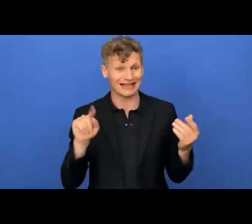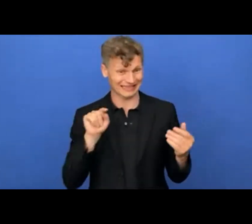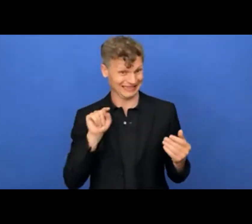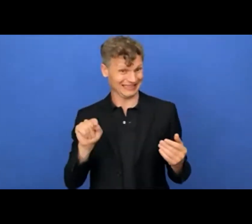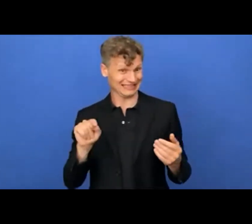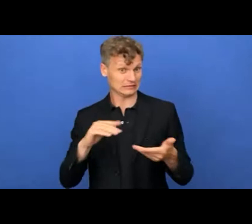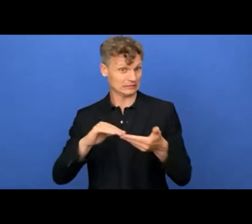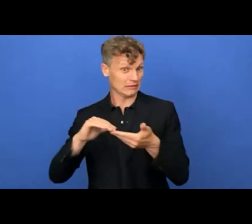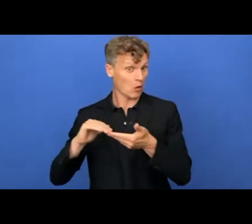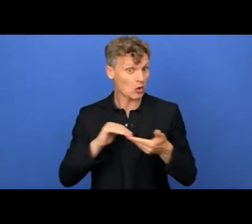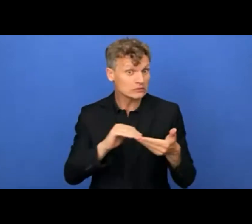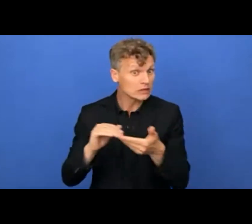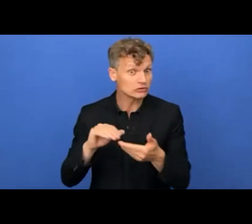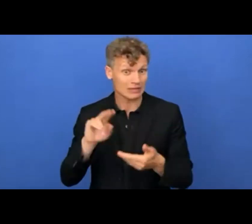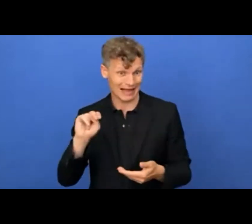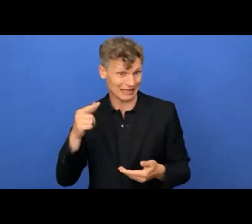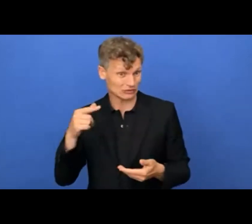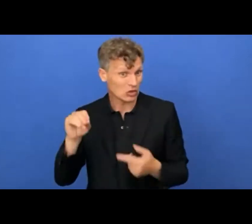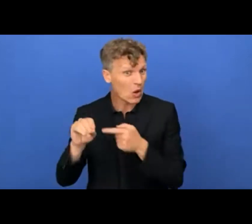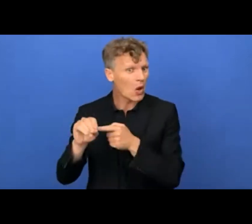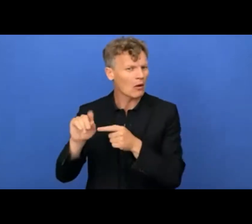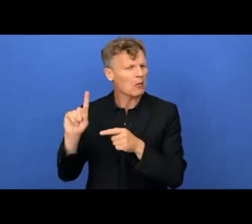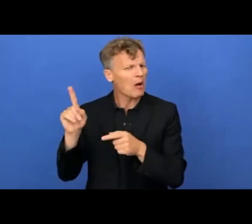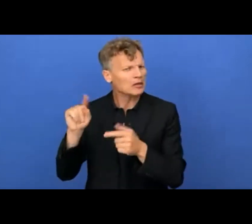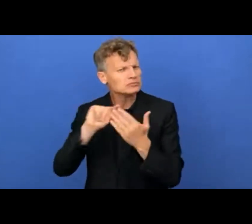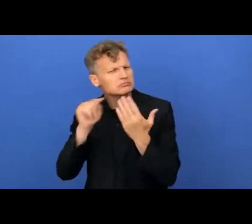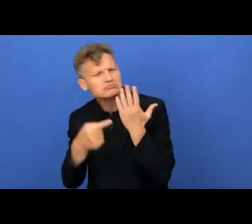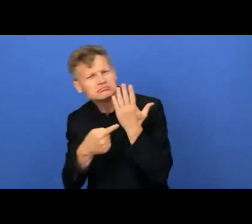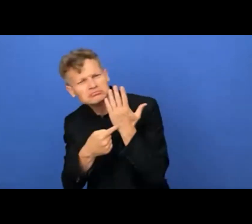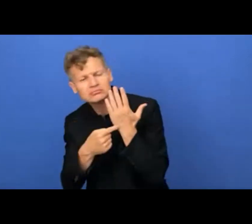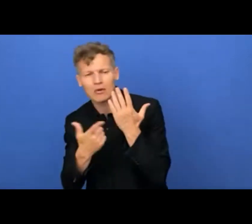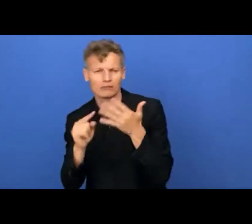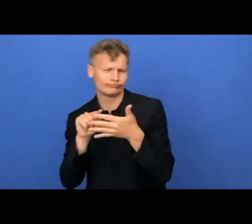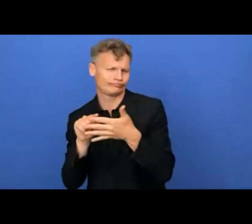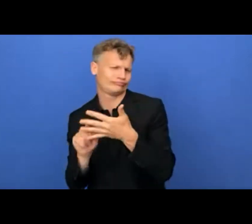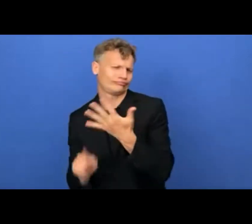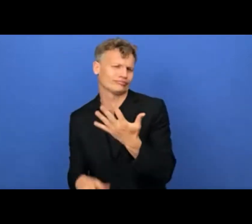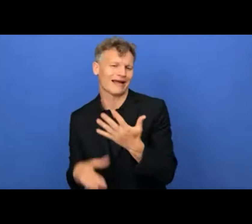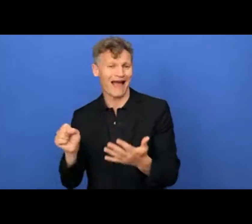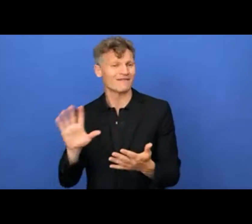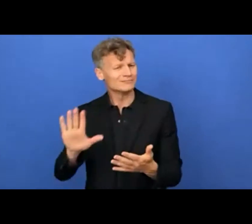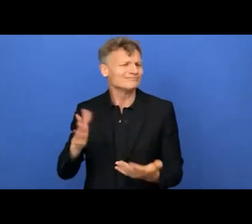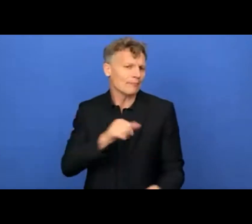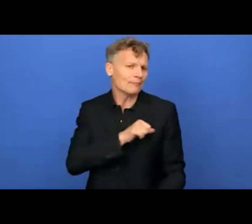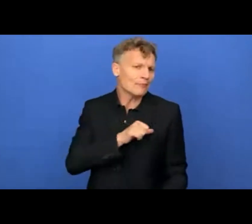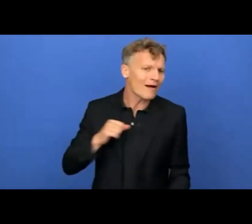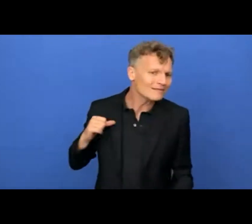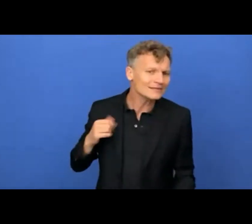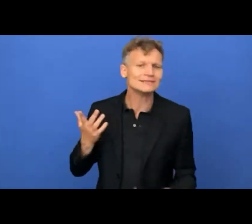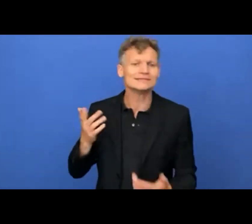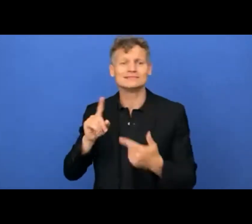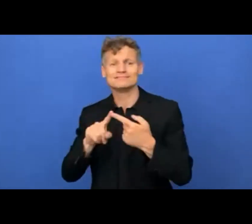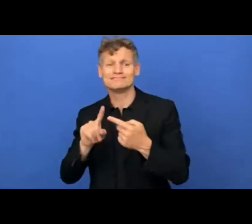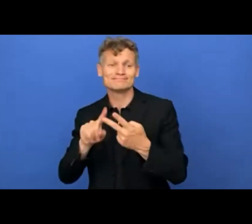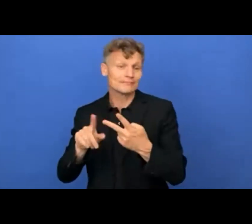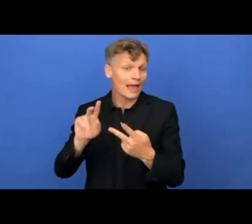Mais cette expression « acteurs non étatiques » peut avoir de nombreux sens. C'est peut-être des prestataires